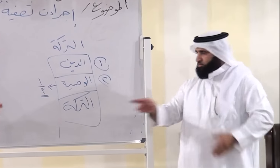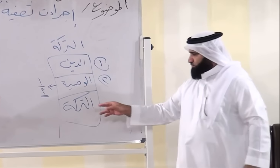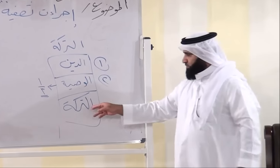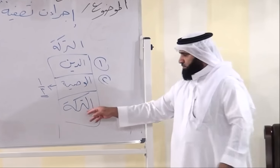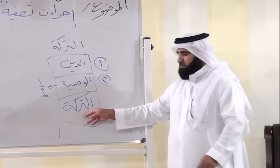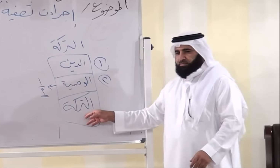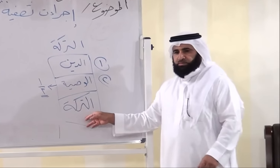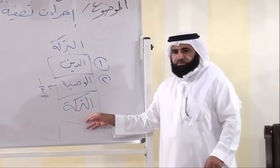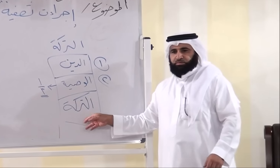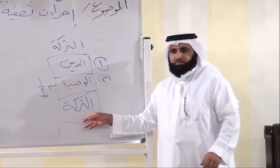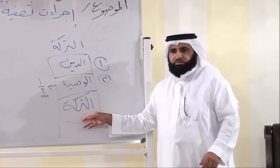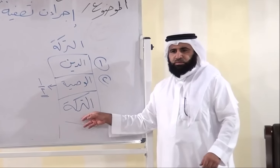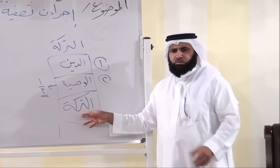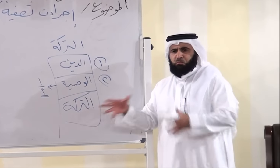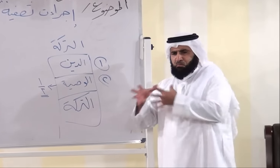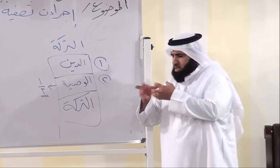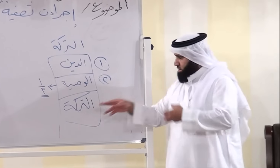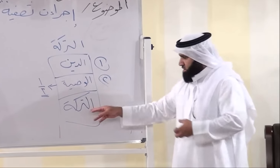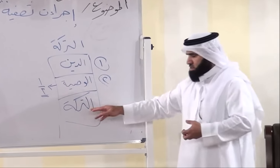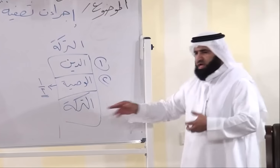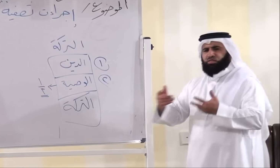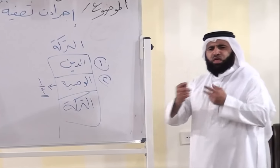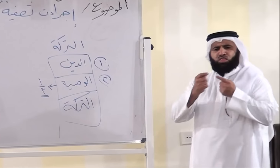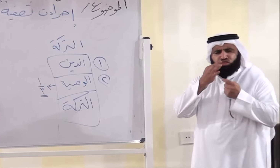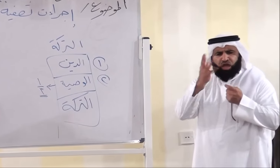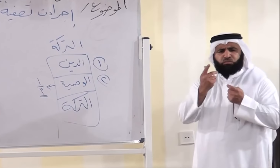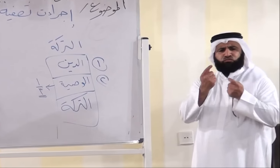احنا قلنا الآن التركة